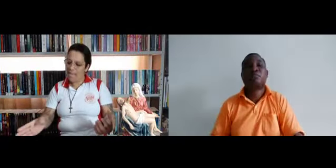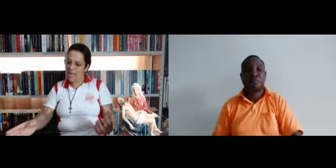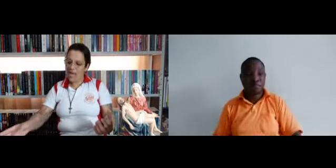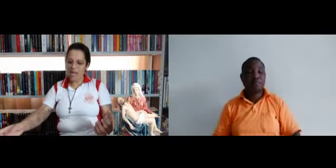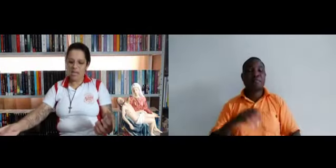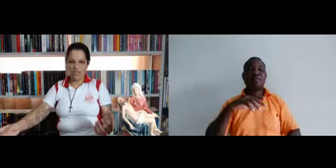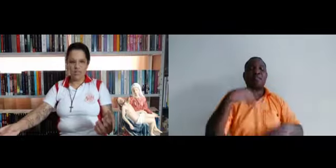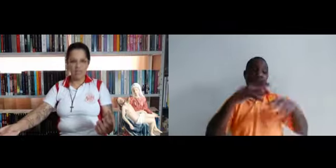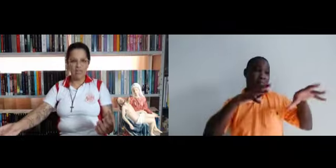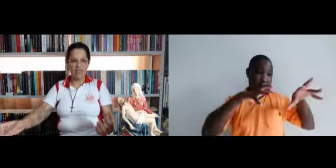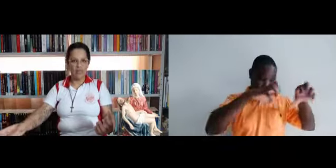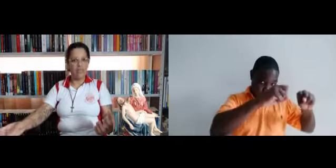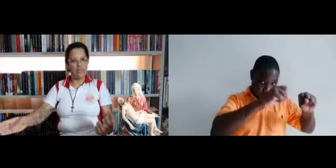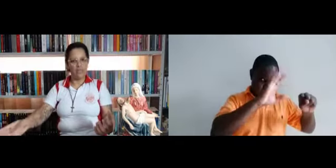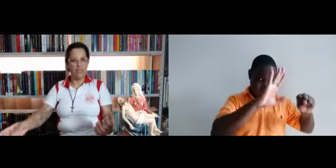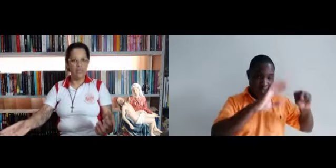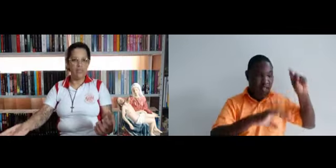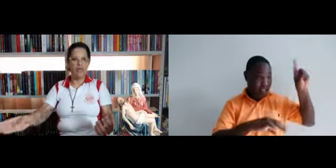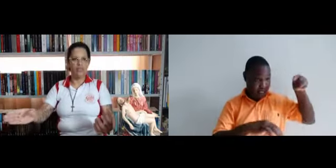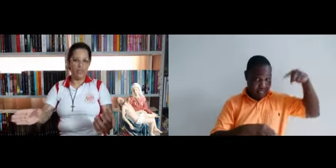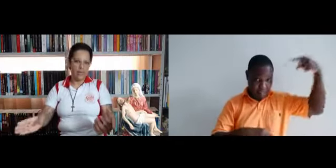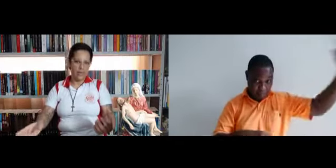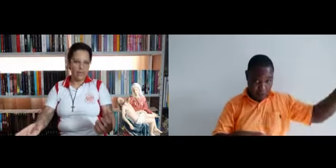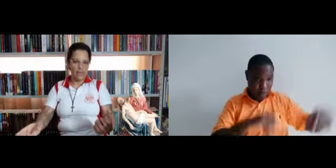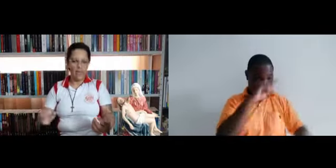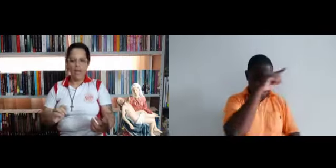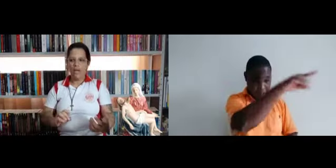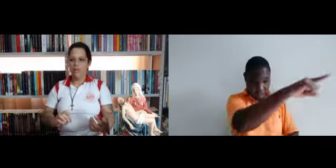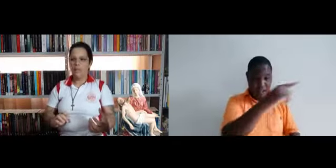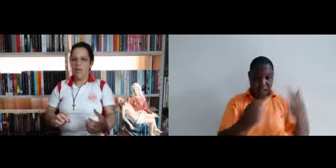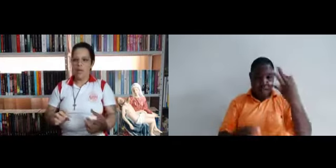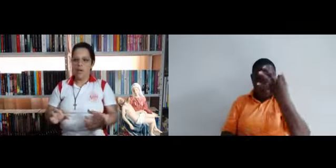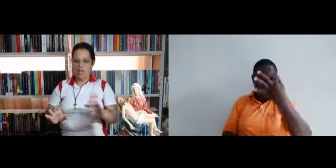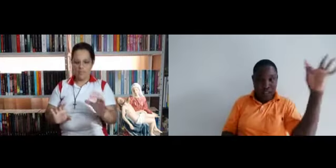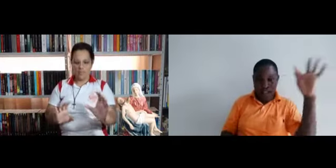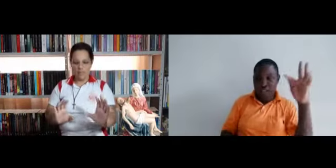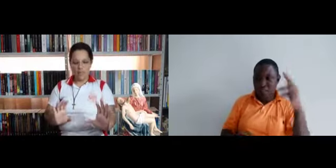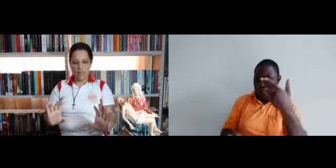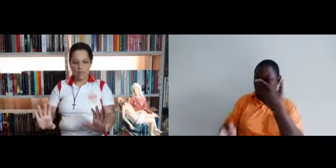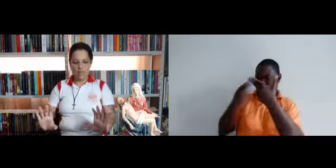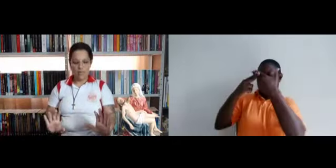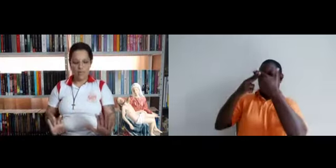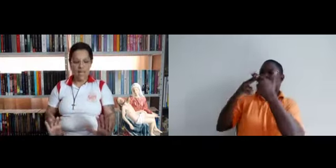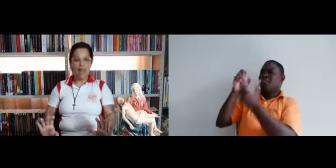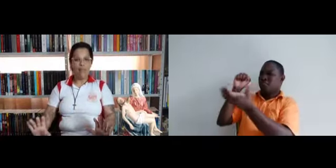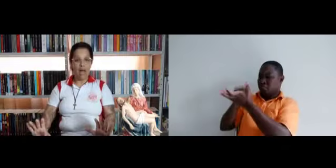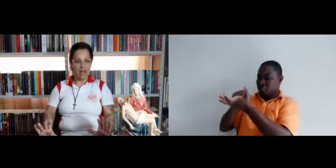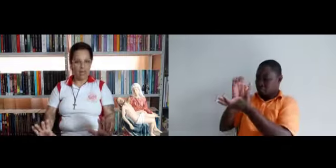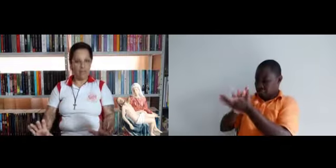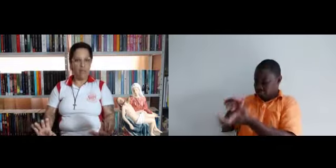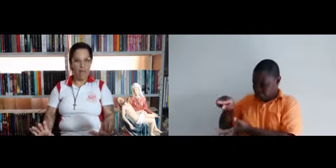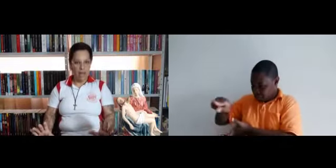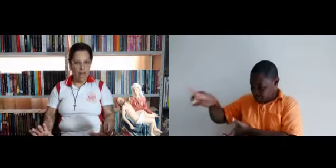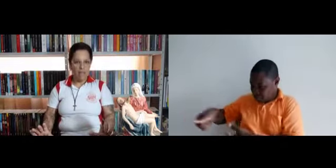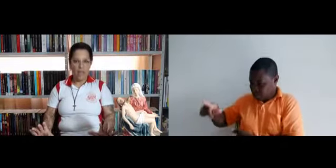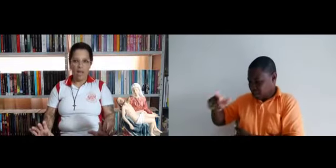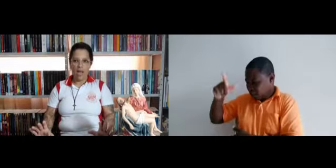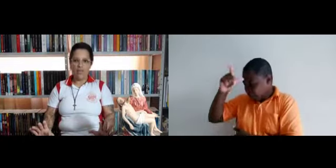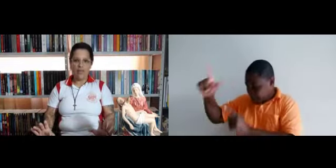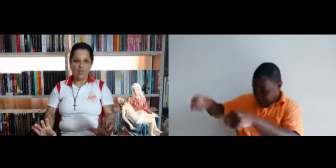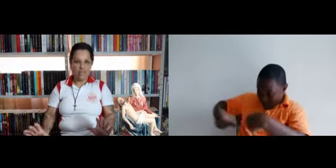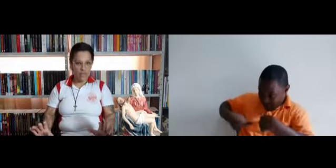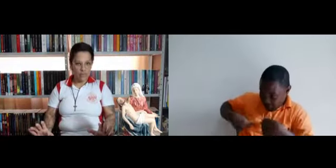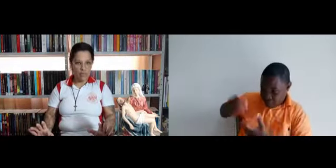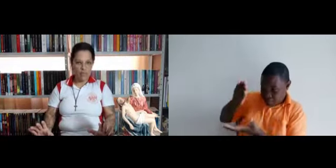na rabeira, digamos assim, da formação desses blocos de alianças, né? Os países começaram a se armar, a se preparar,